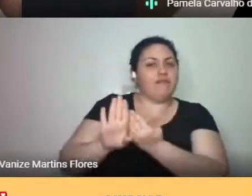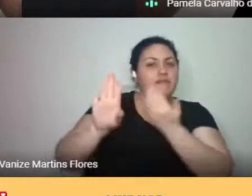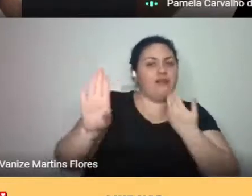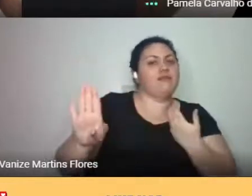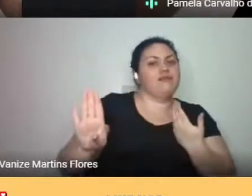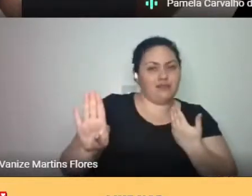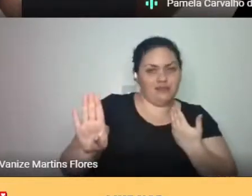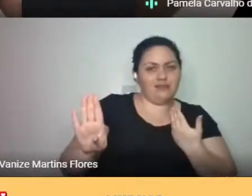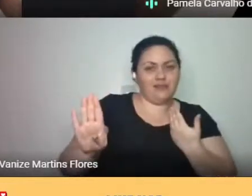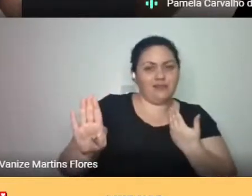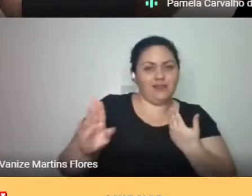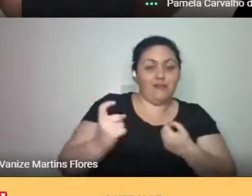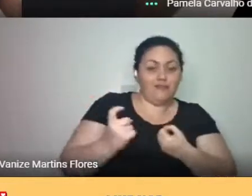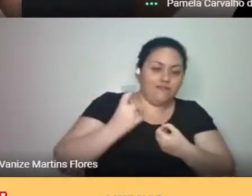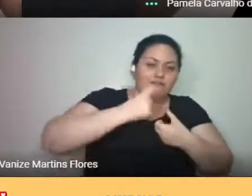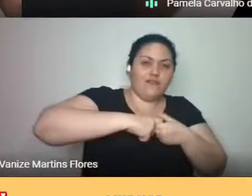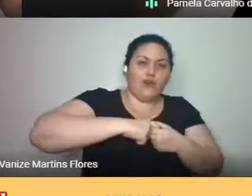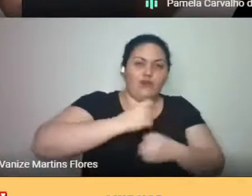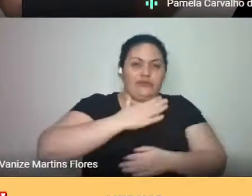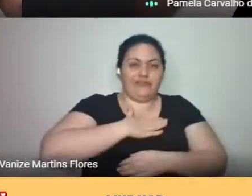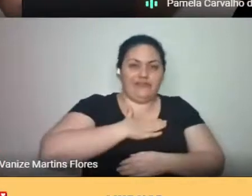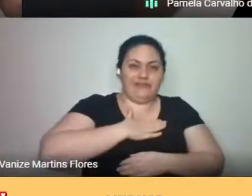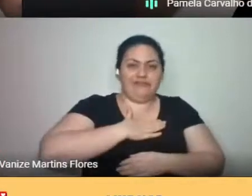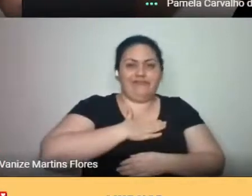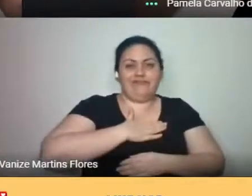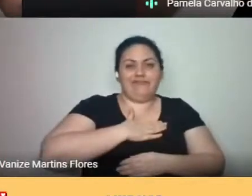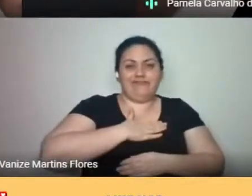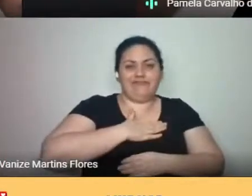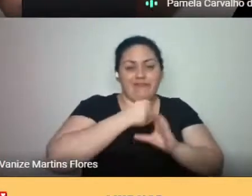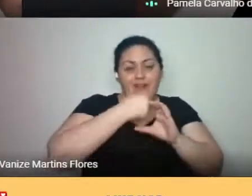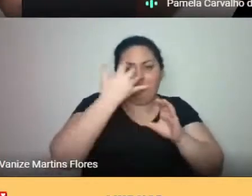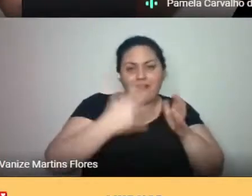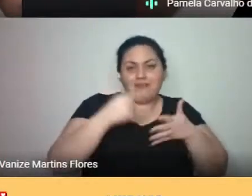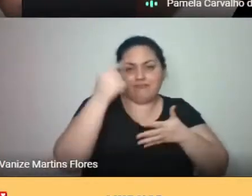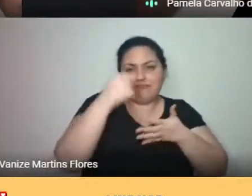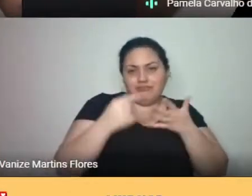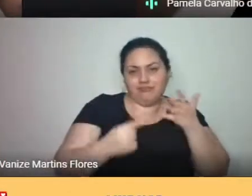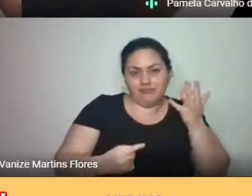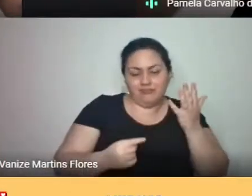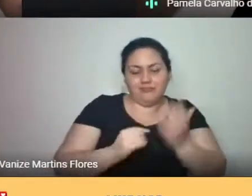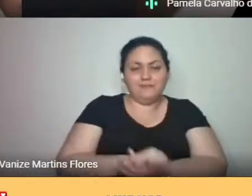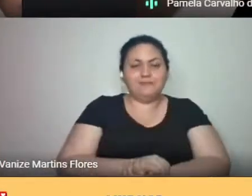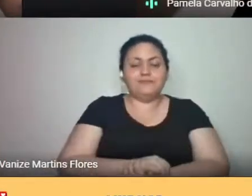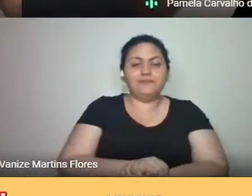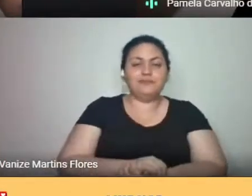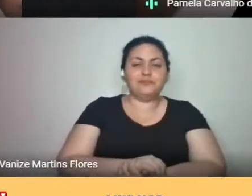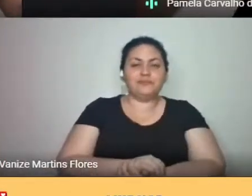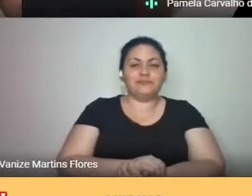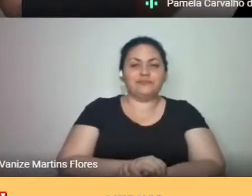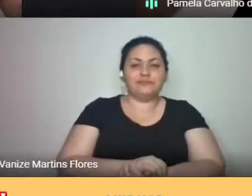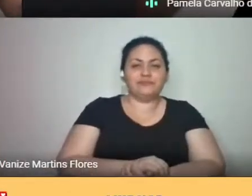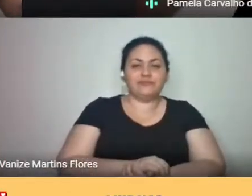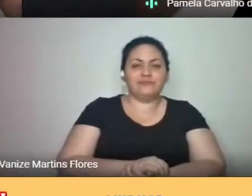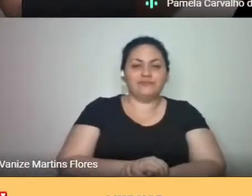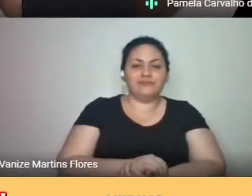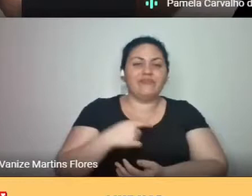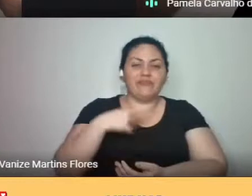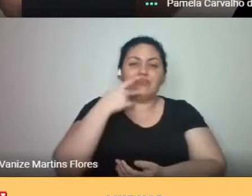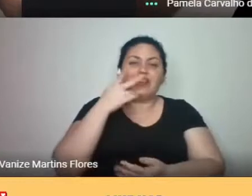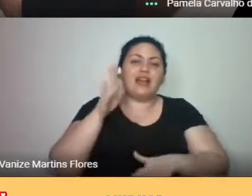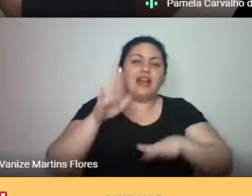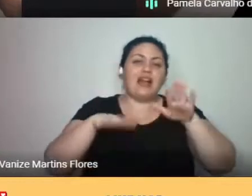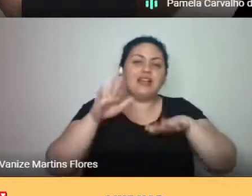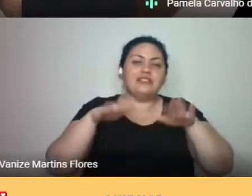recalibrar essas dimensões. A gente conversa também que às vezes esquece da função do celular de ligação,